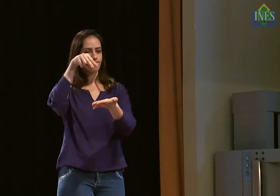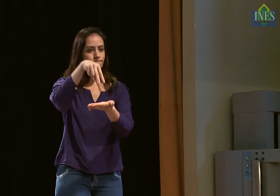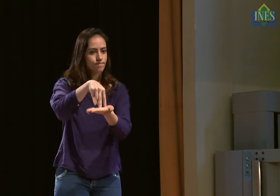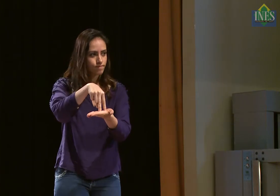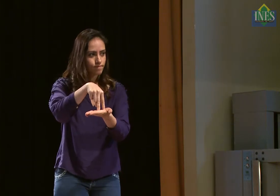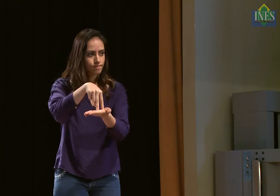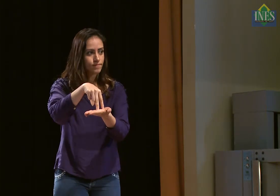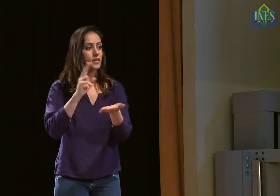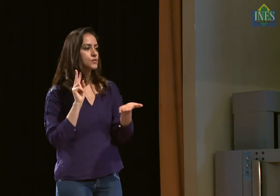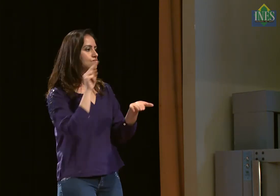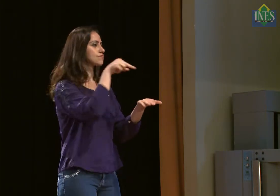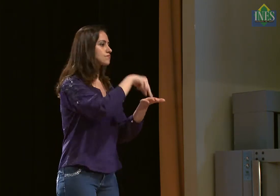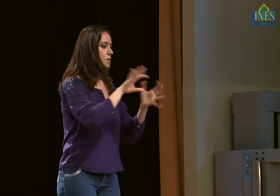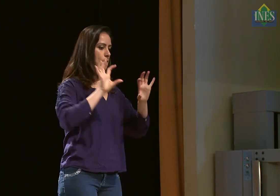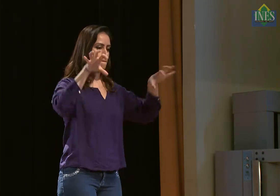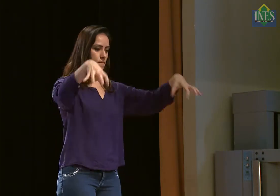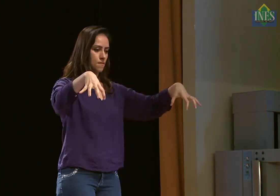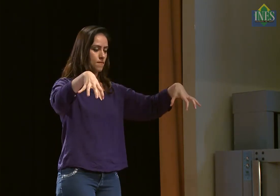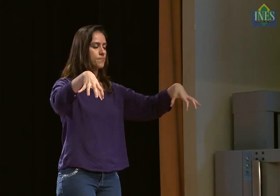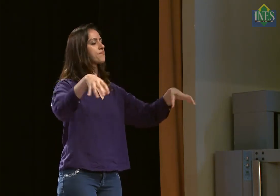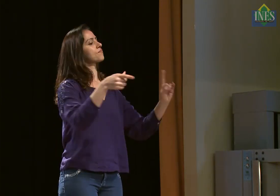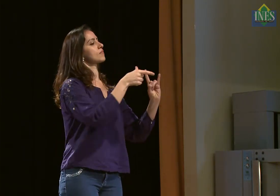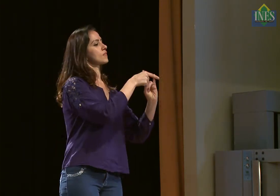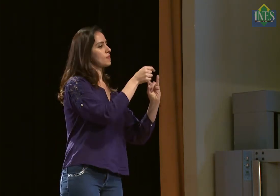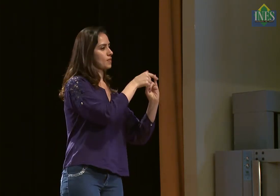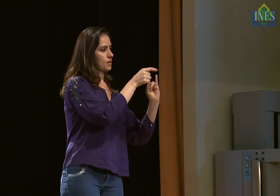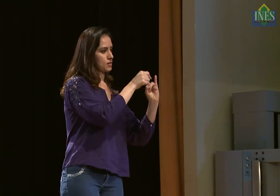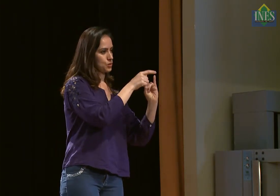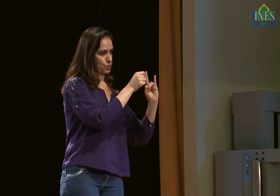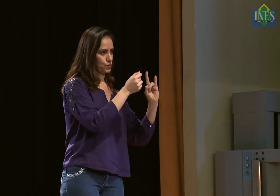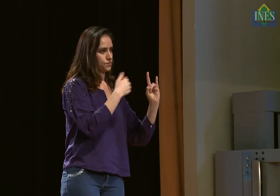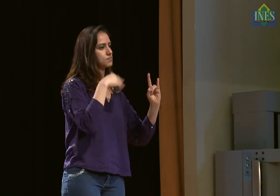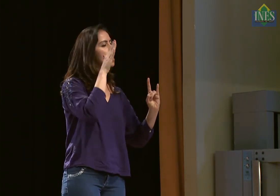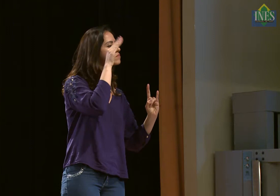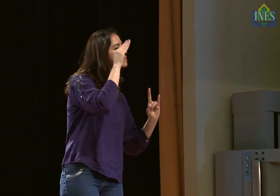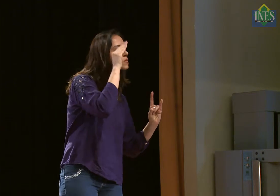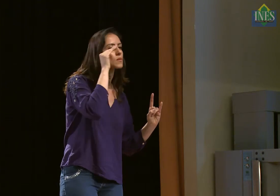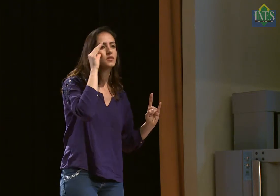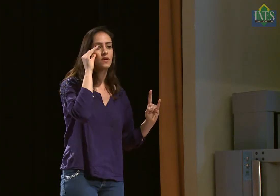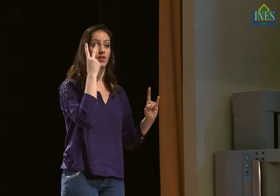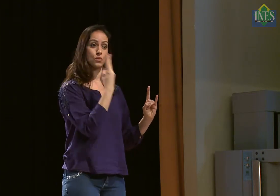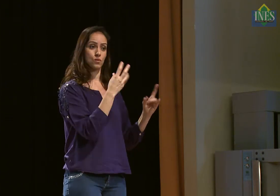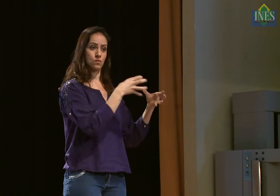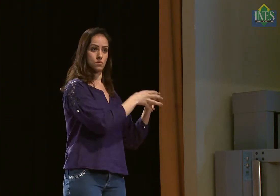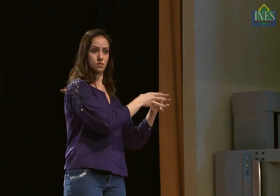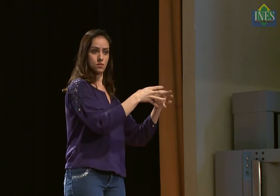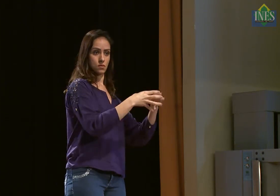E eu também fui em instituições, em duas instituições, que foi o DESU, que eu observava